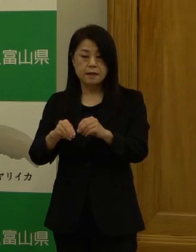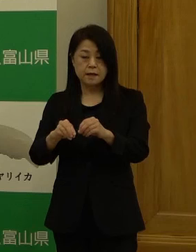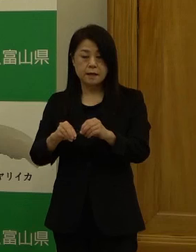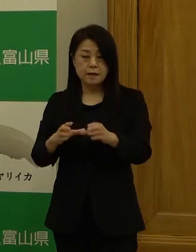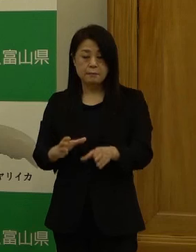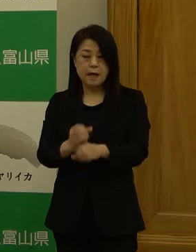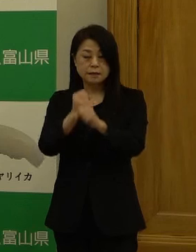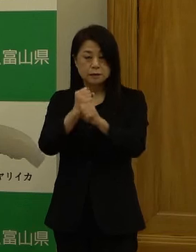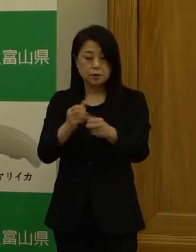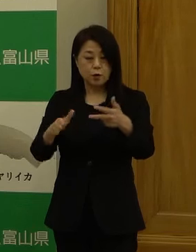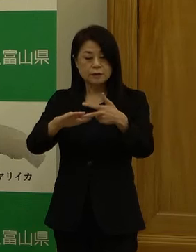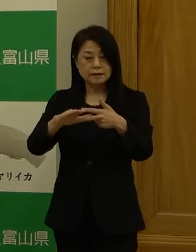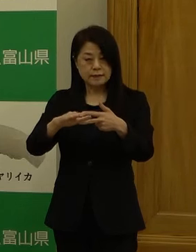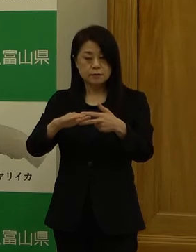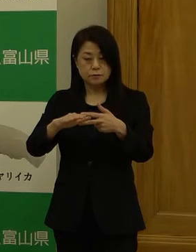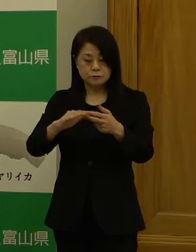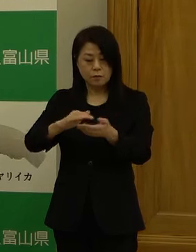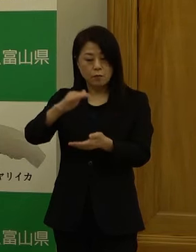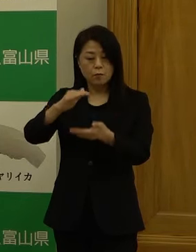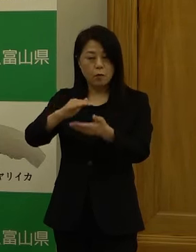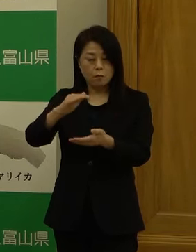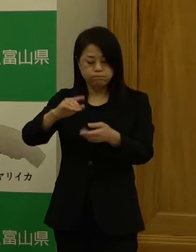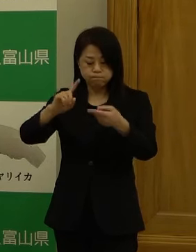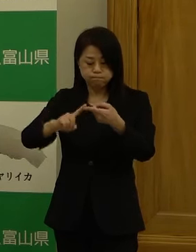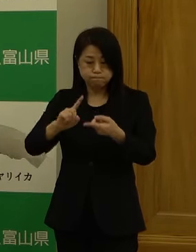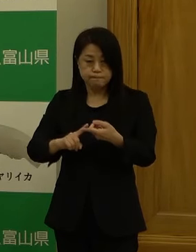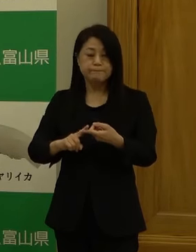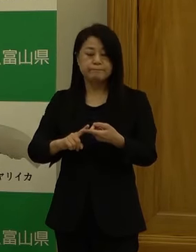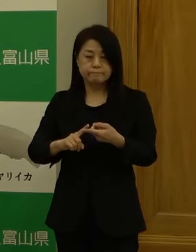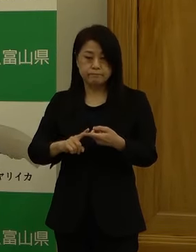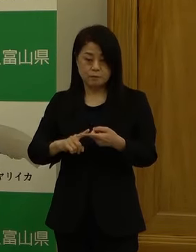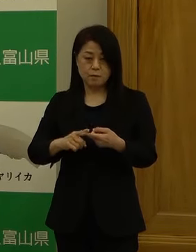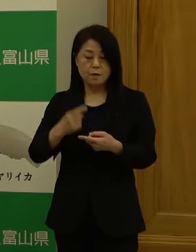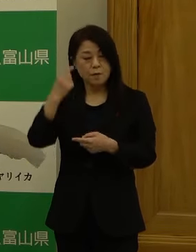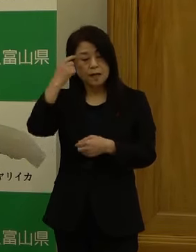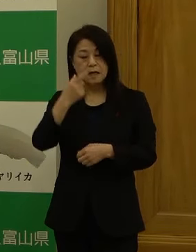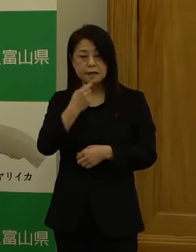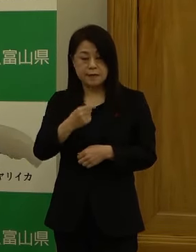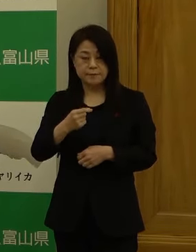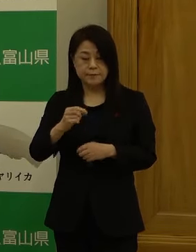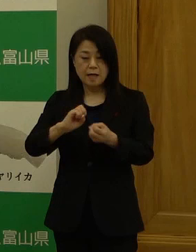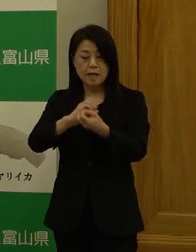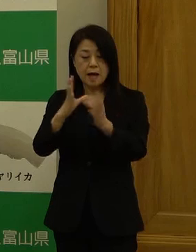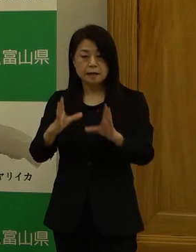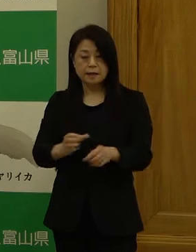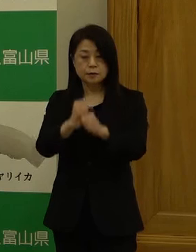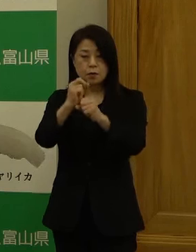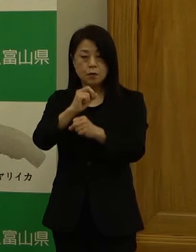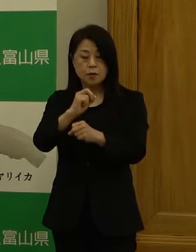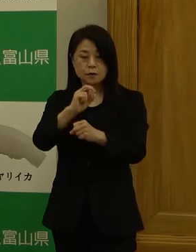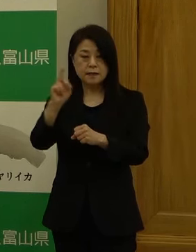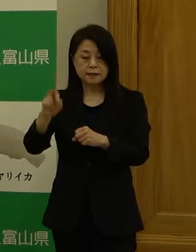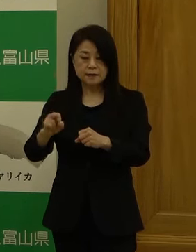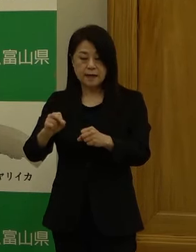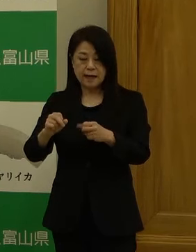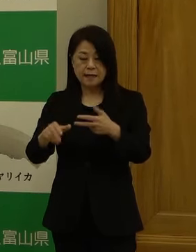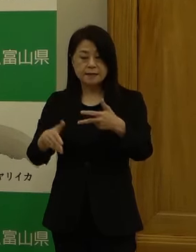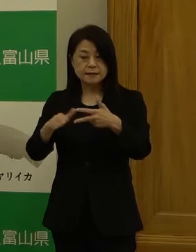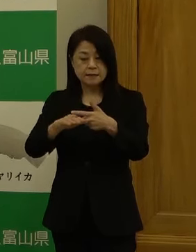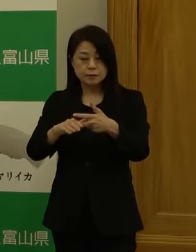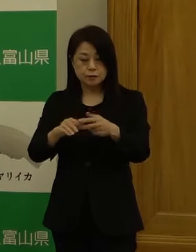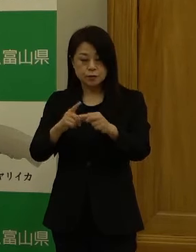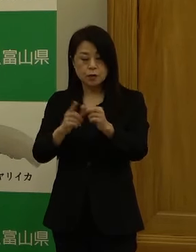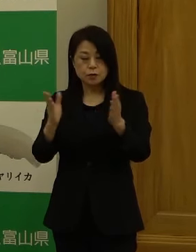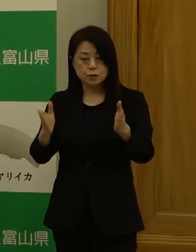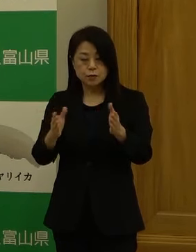量の適正化を図りたいと考えています。参考までに花総合センター施設機能調査中間報